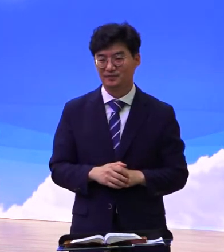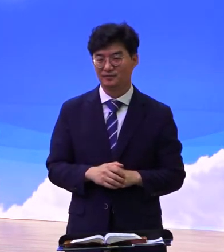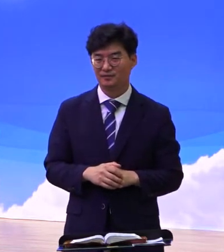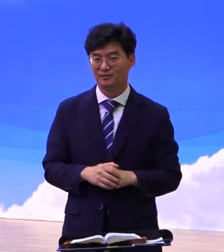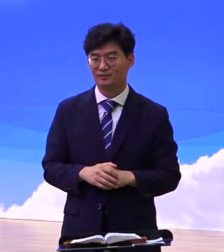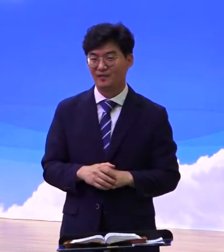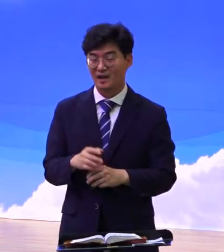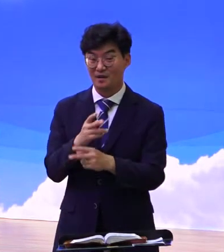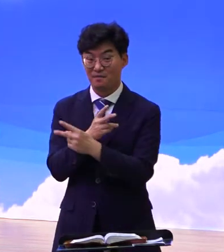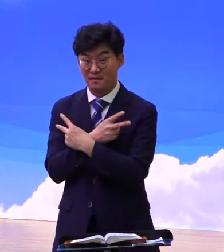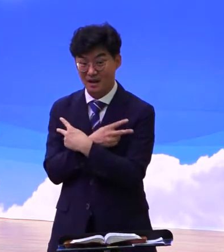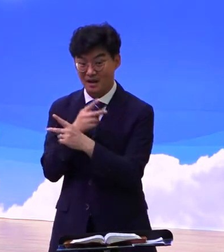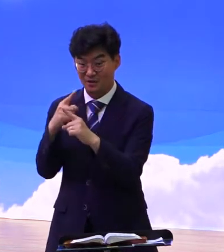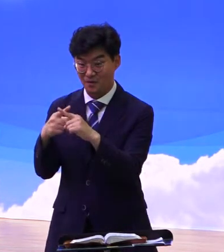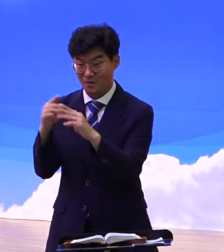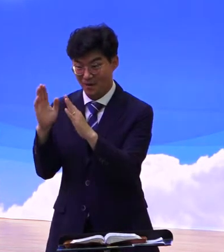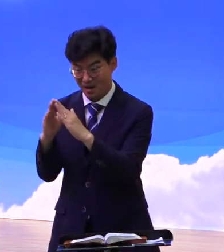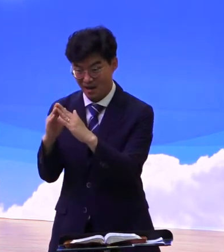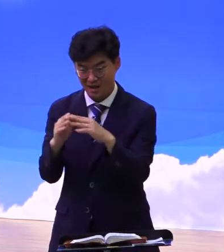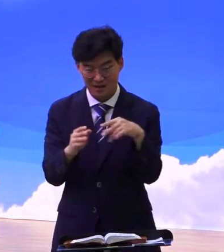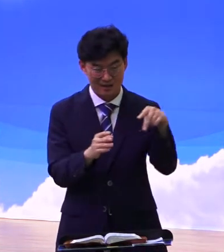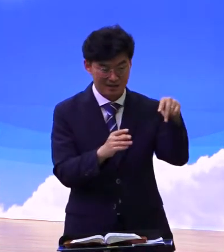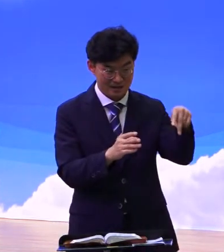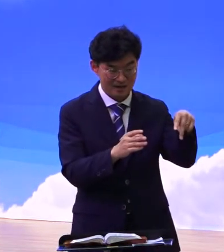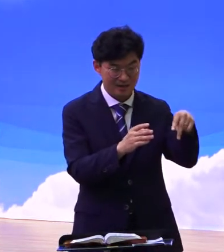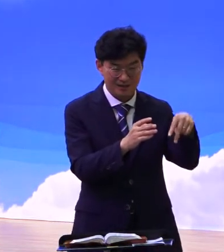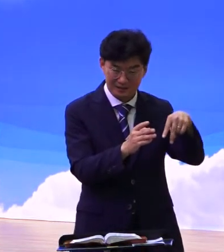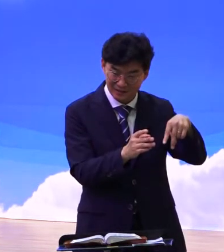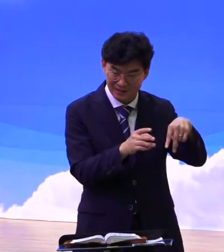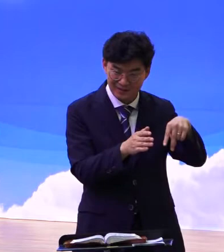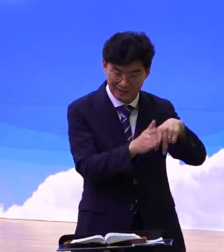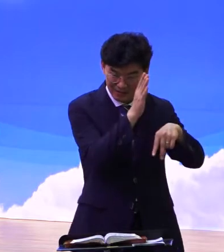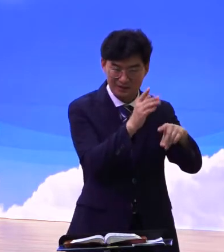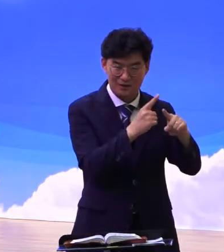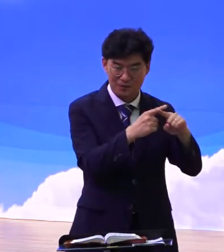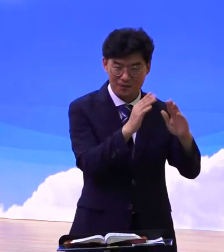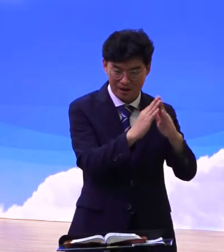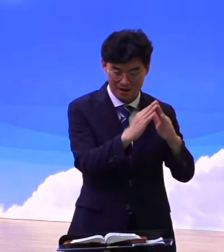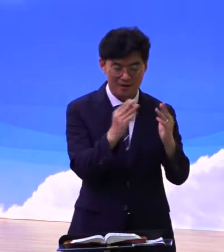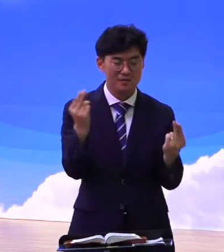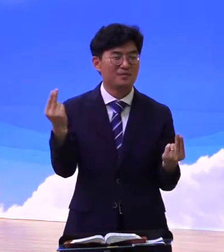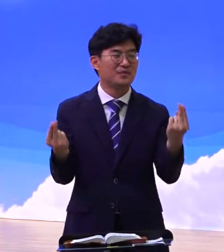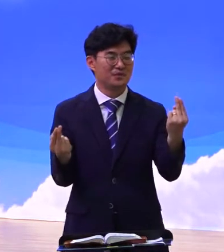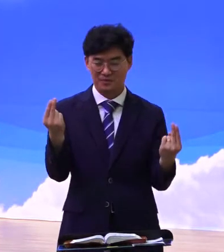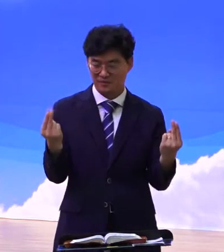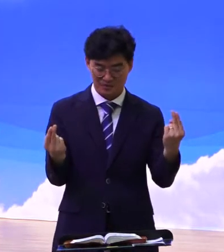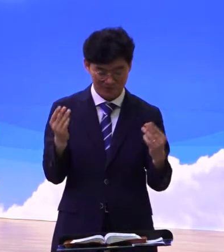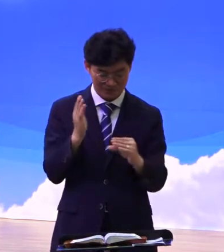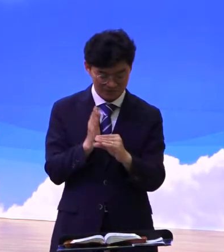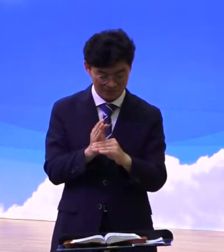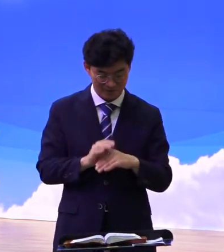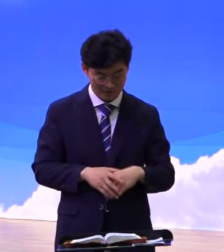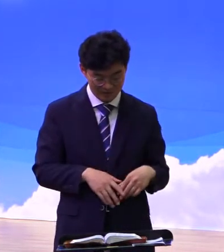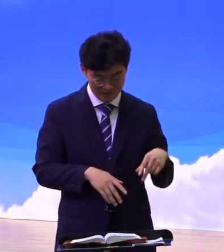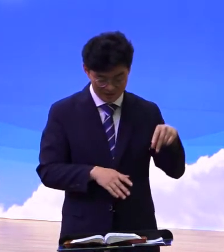베레아 교회 사람들에게 비교당한 데살로니가 교회의 사람들. 여러분, 데살로니가 교회는 어떤